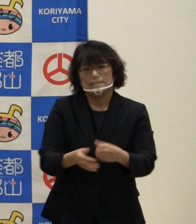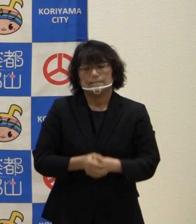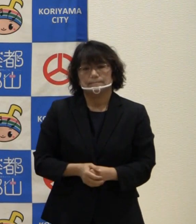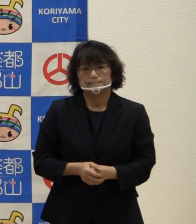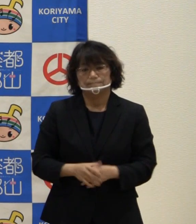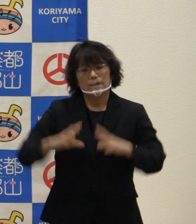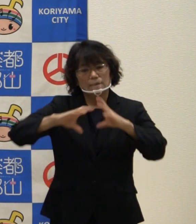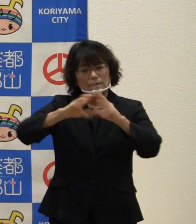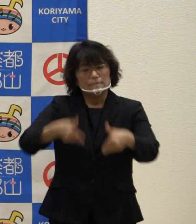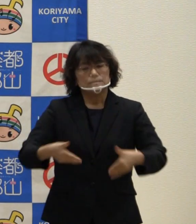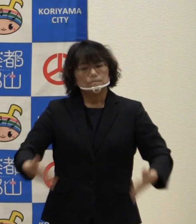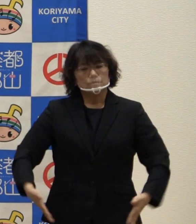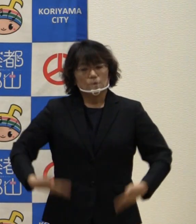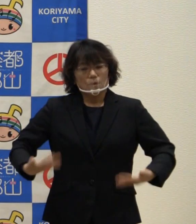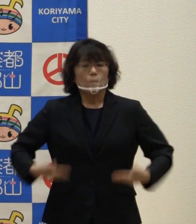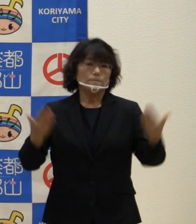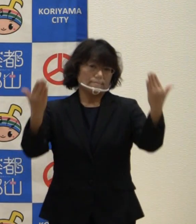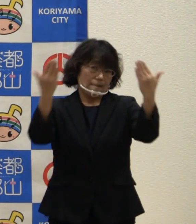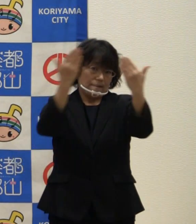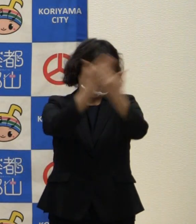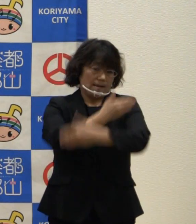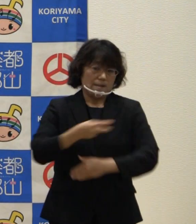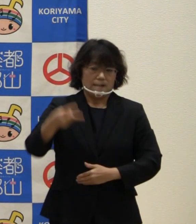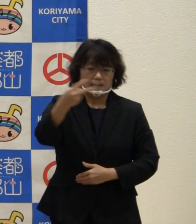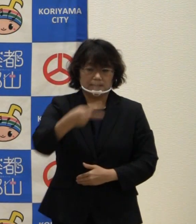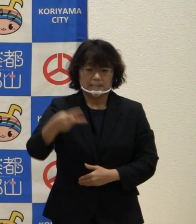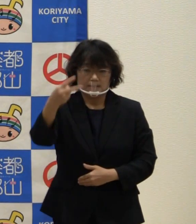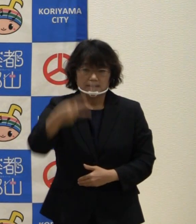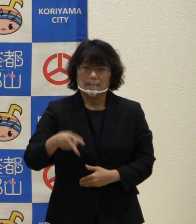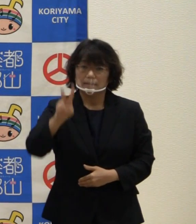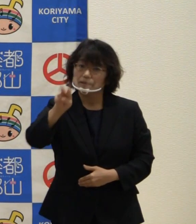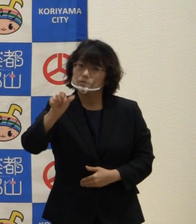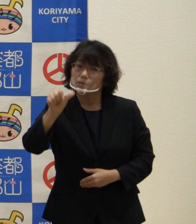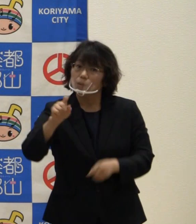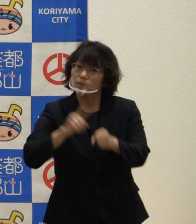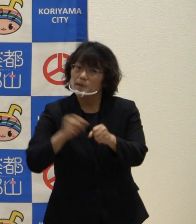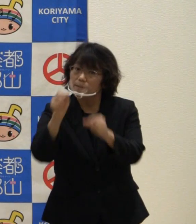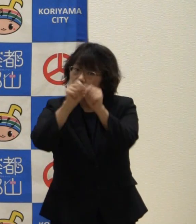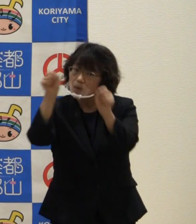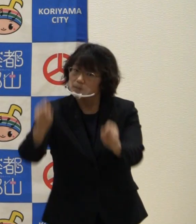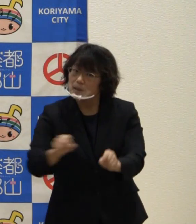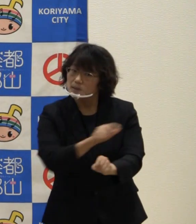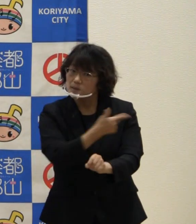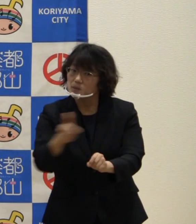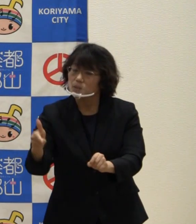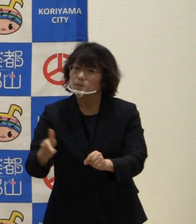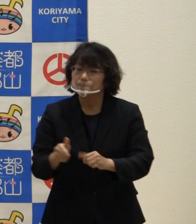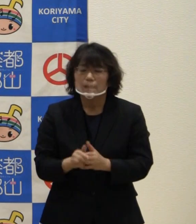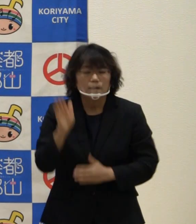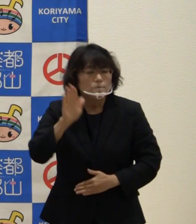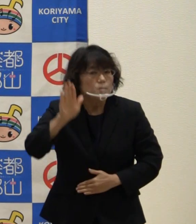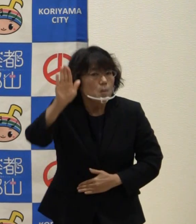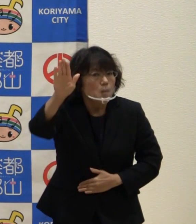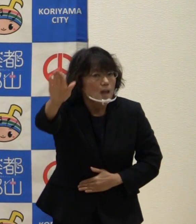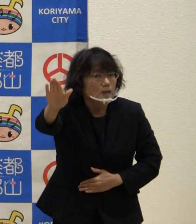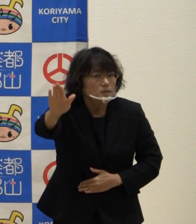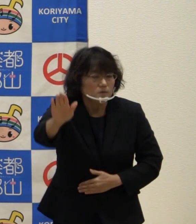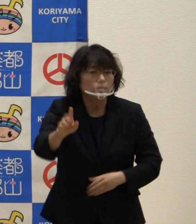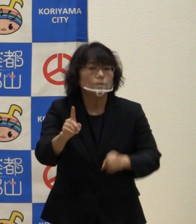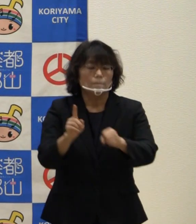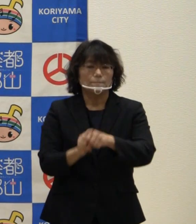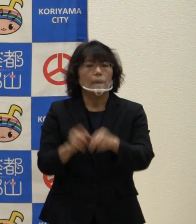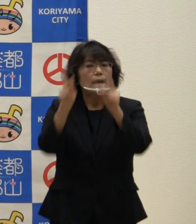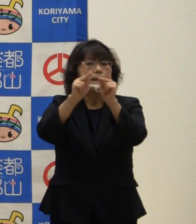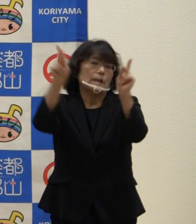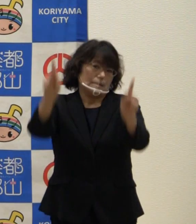球温暖化2025年問題など先ほど申し上げたような先の目標年次の課